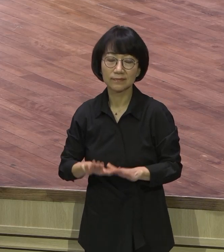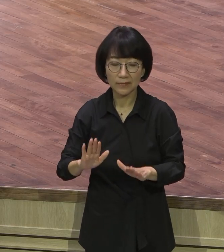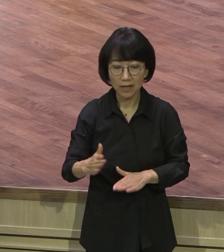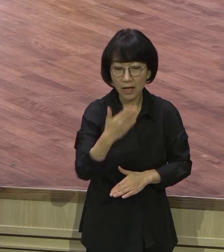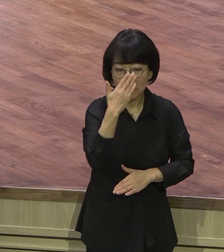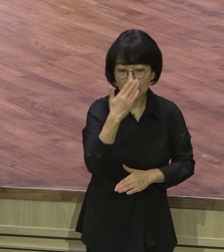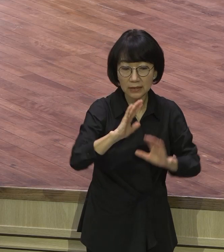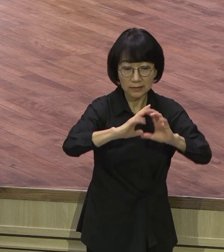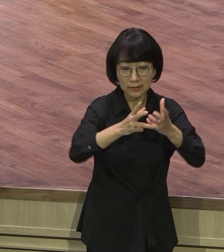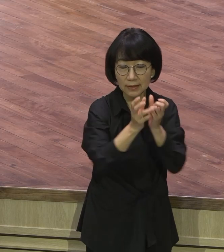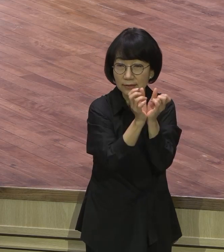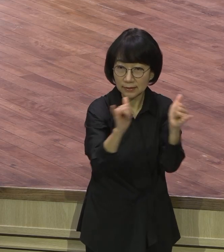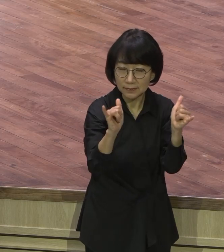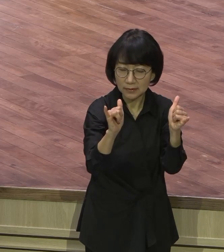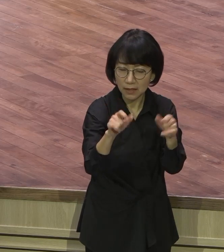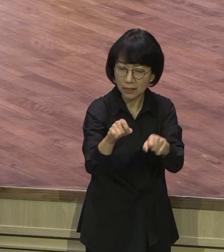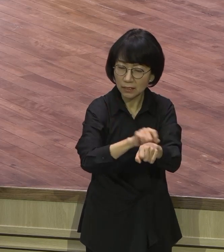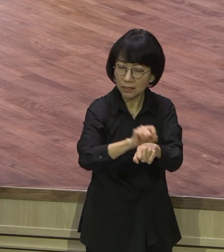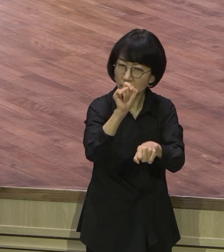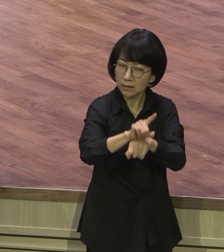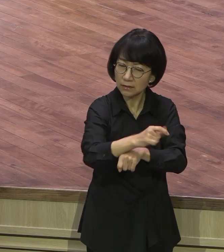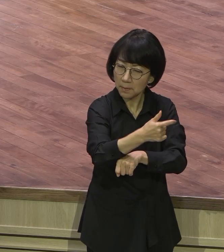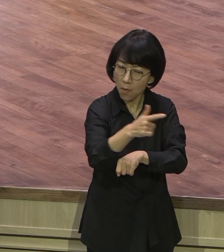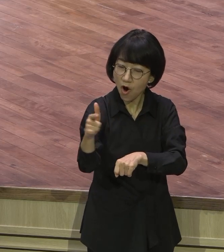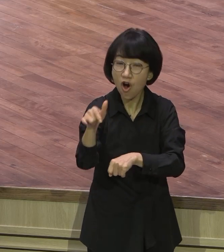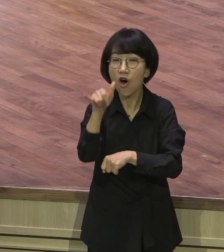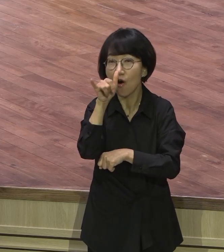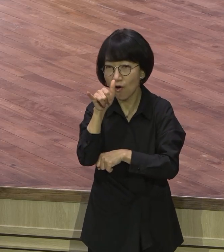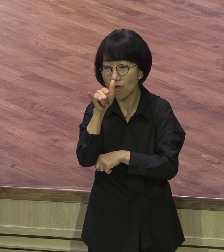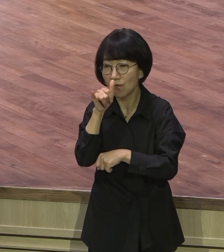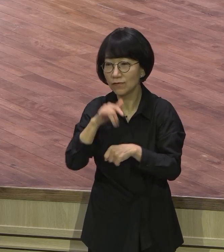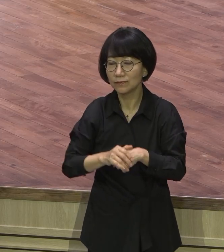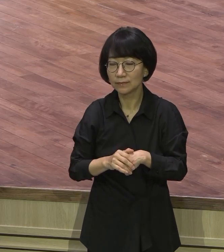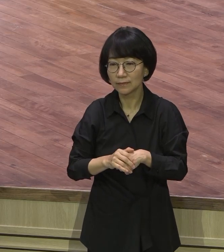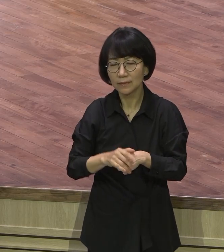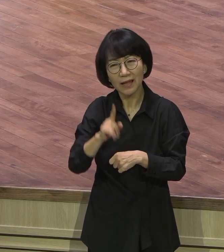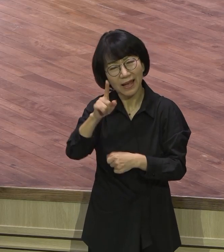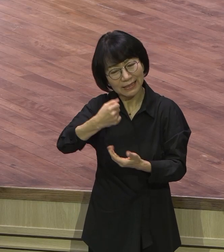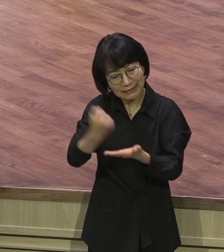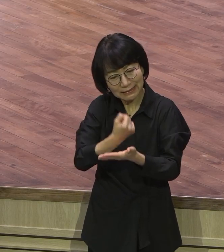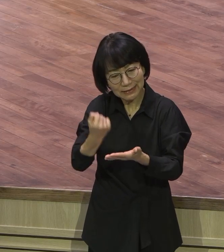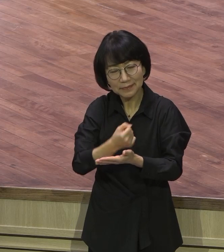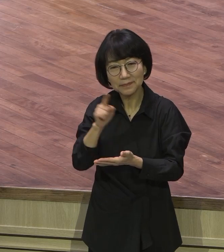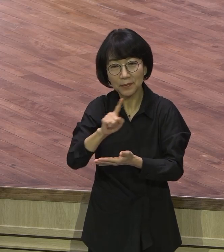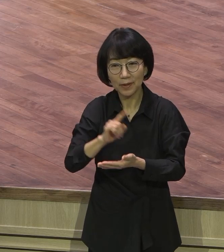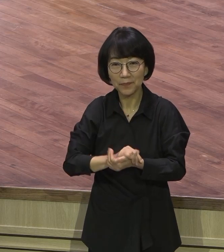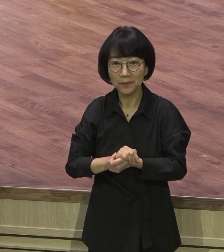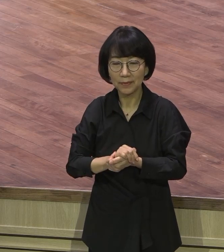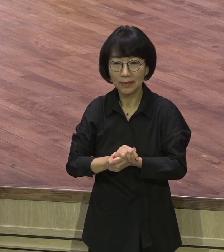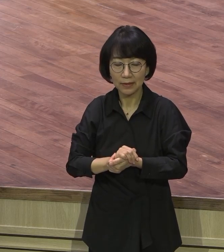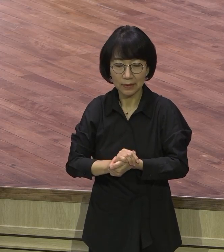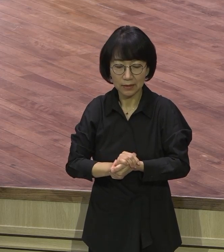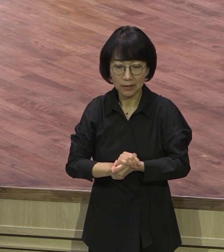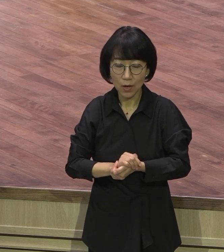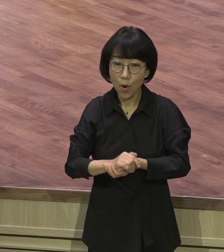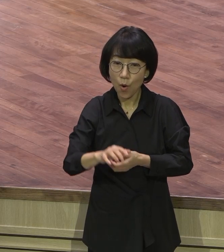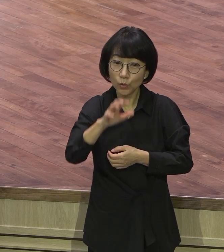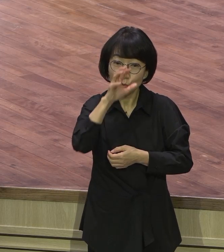다양한 특징들을 볼 수가 있습니다. 그런데 안타까운 것은 이들의 좋은 점을 보고